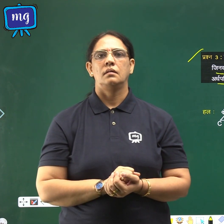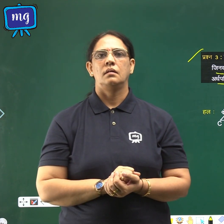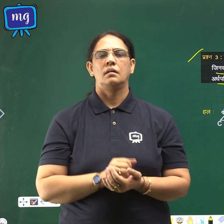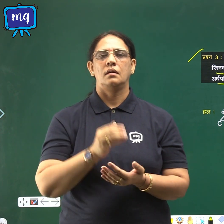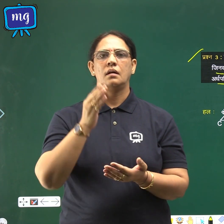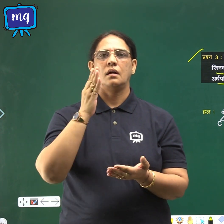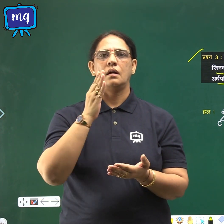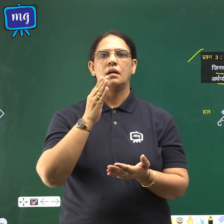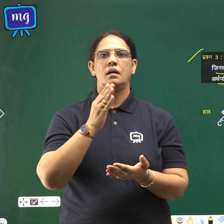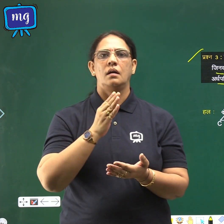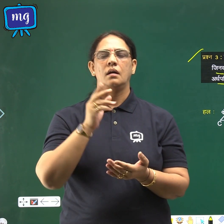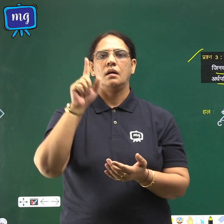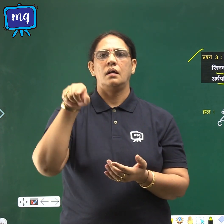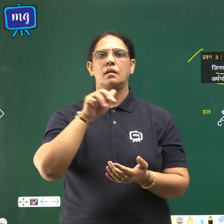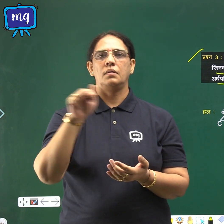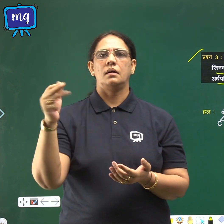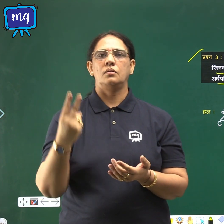अर्धपरिमाप S